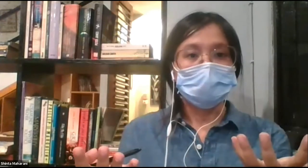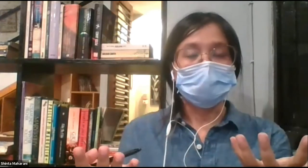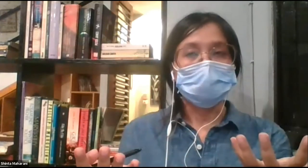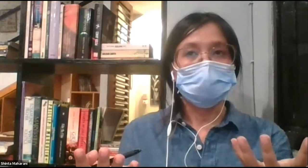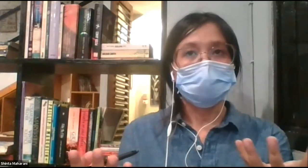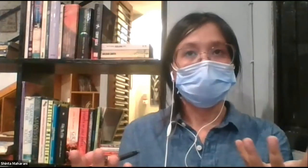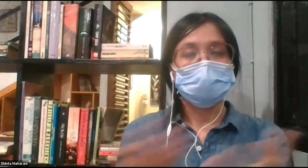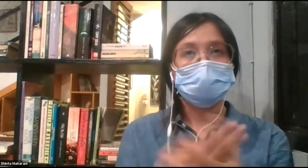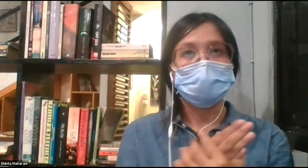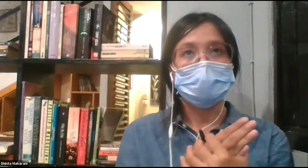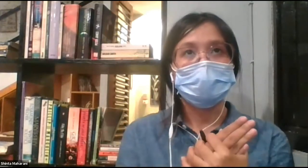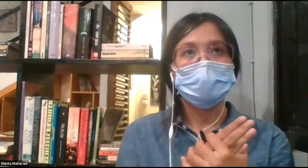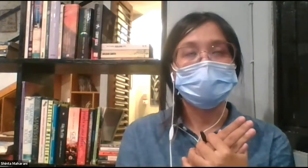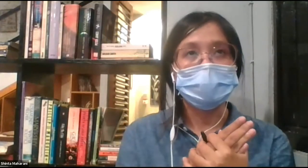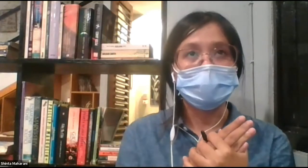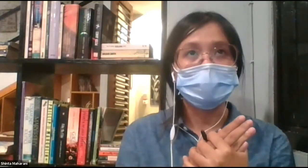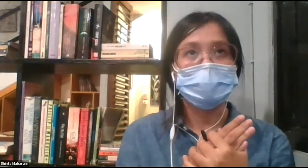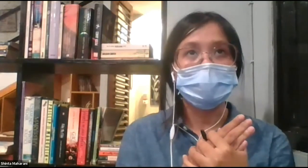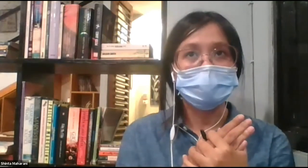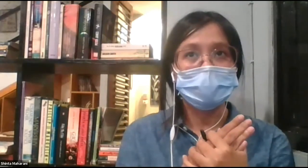dalam